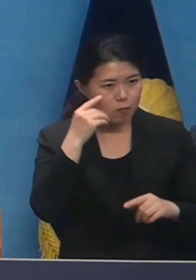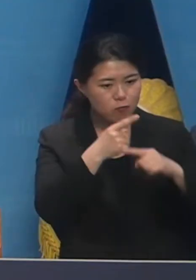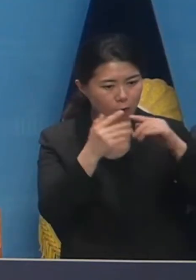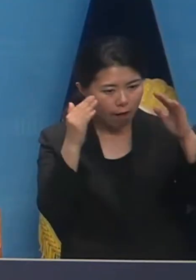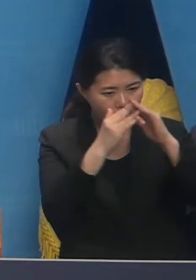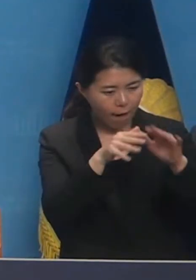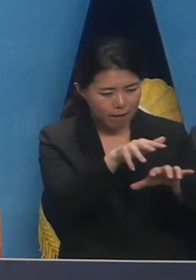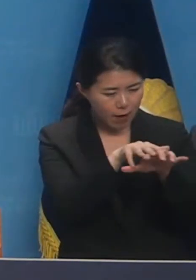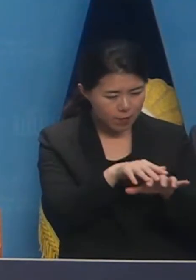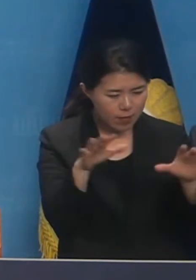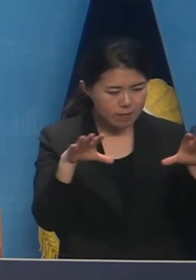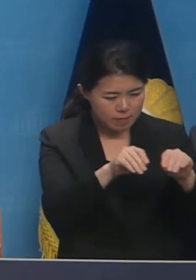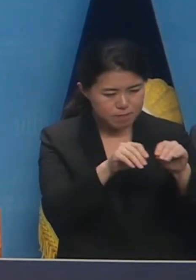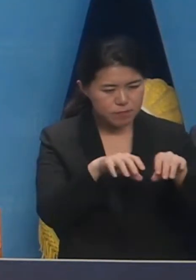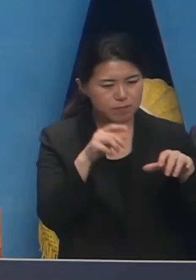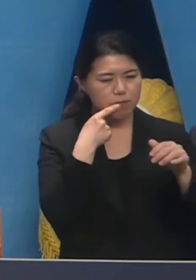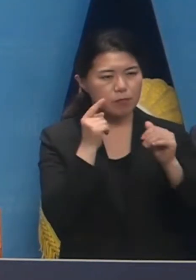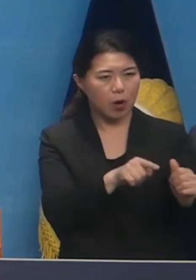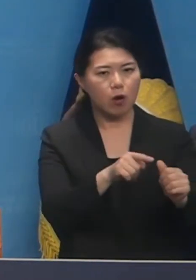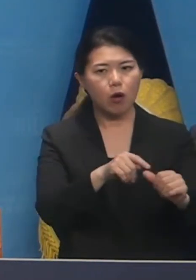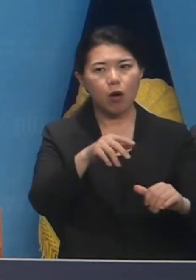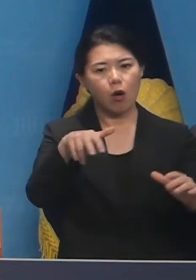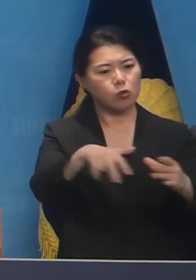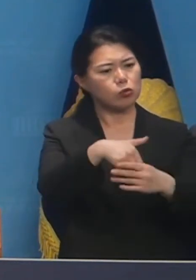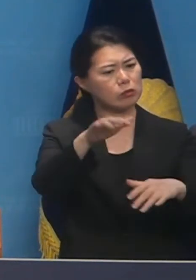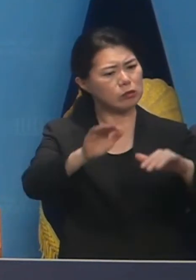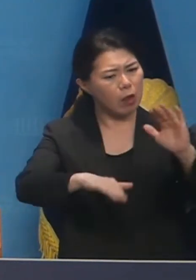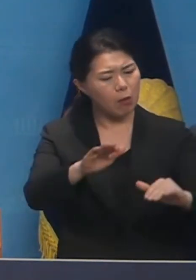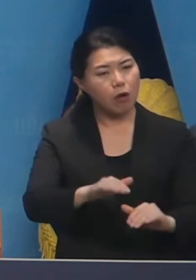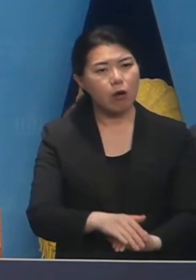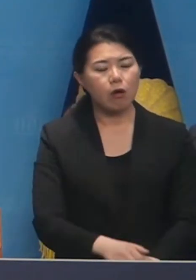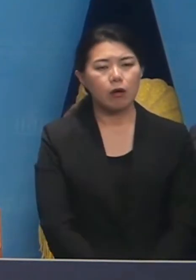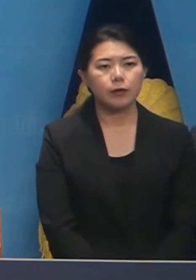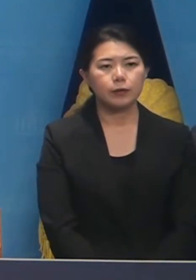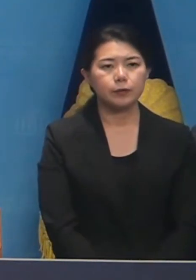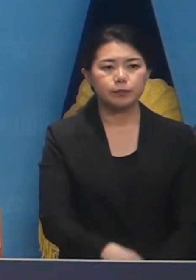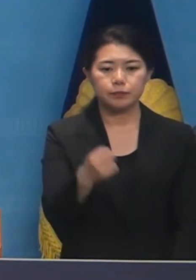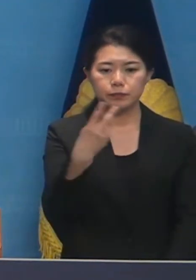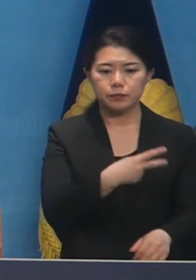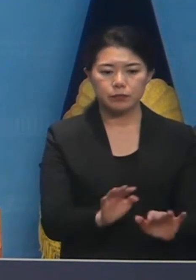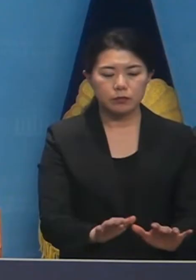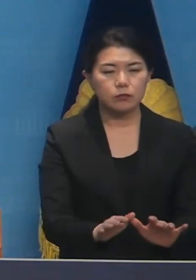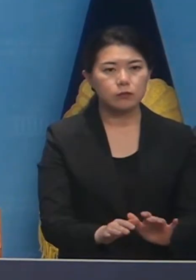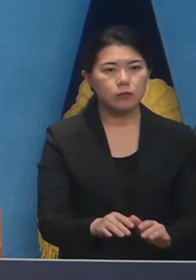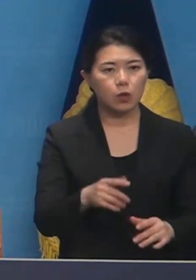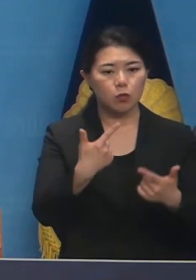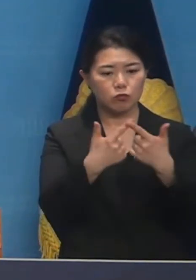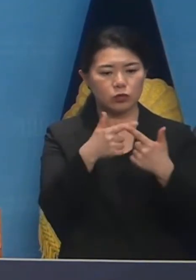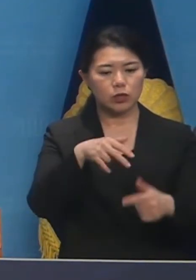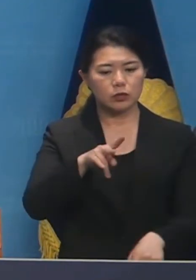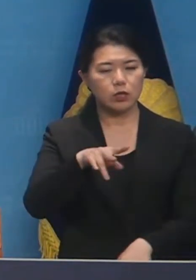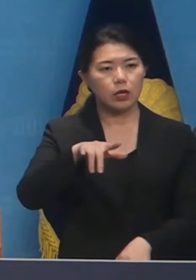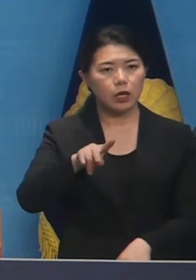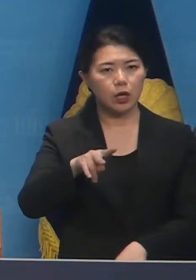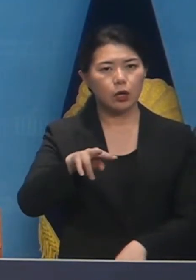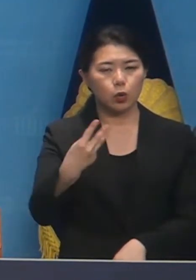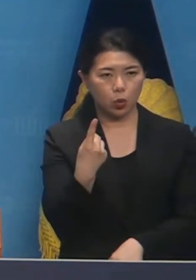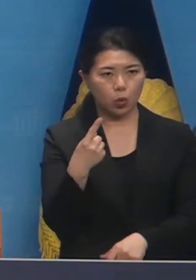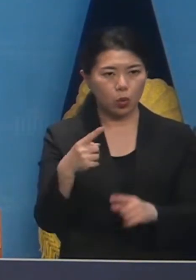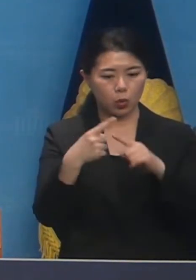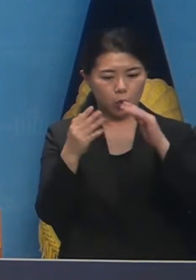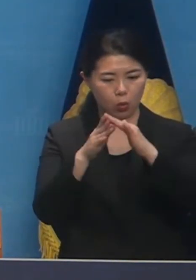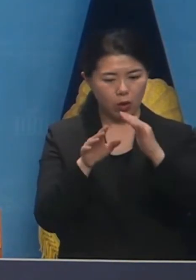금지를 명령하며 종교 차별을 자행하였다. 그리고 이번에는 부산 세계로교회를